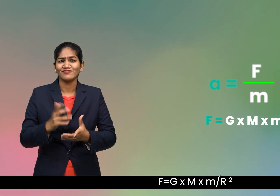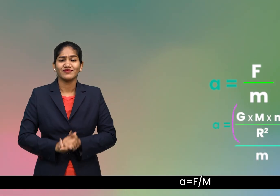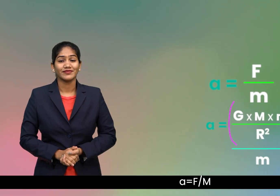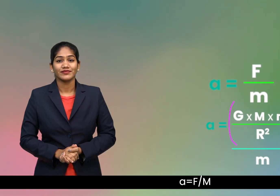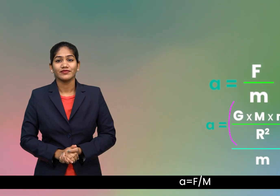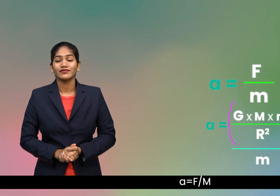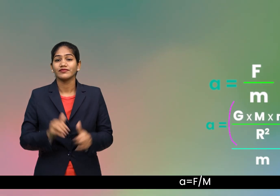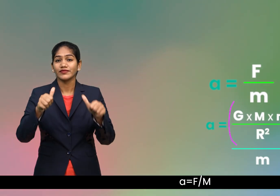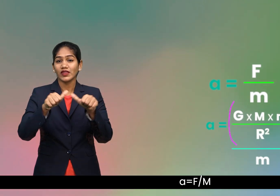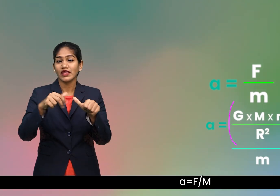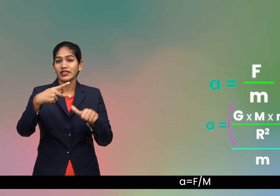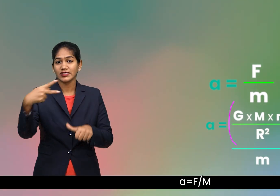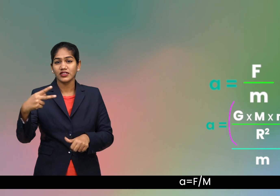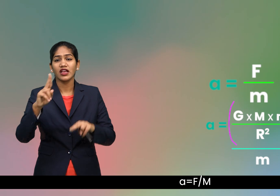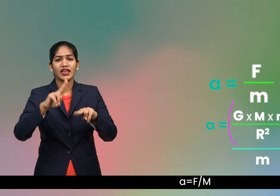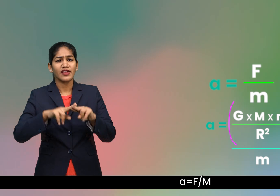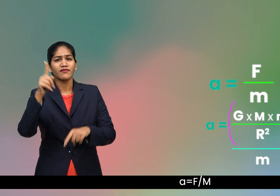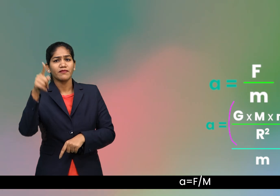a = F/m.